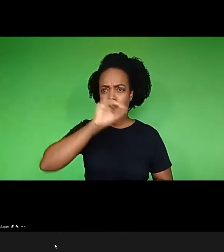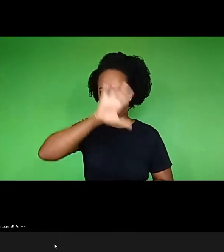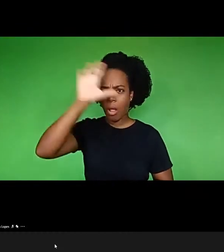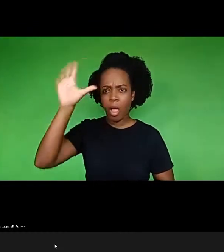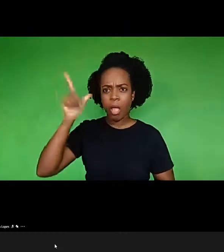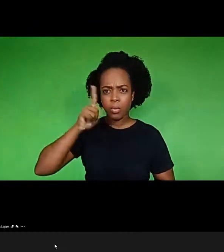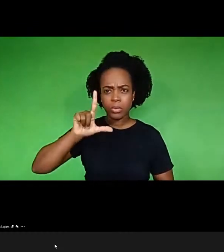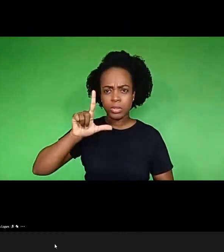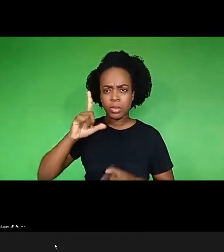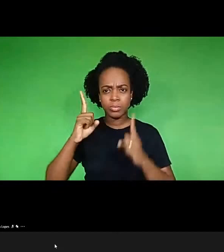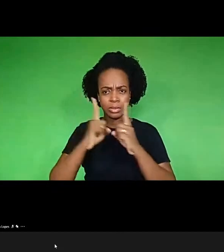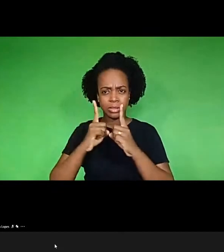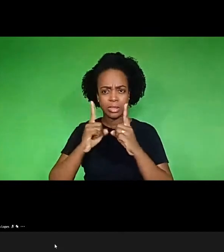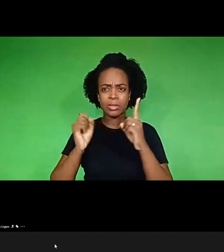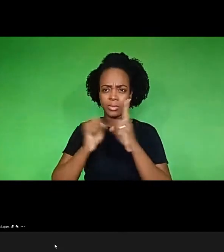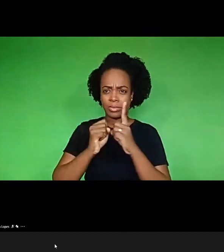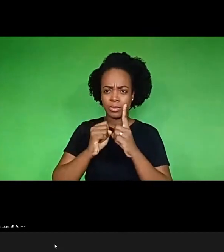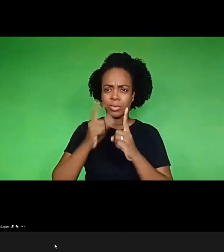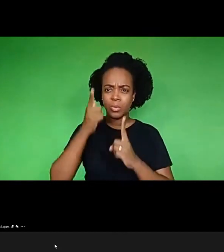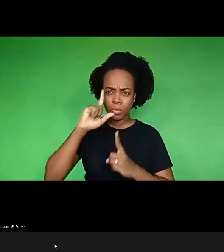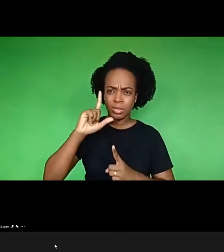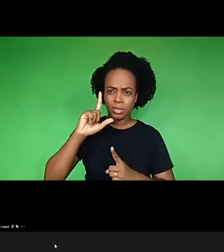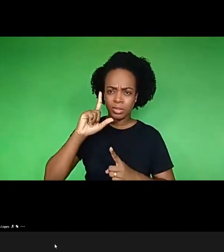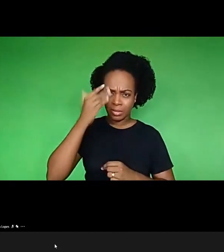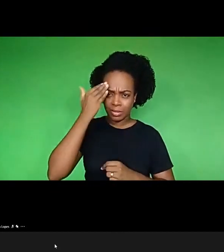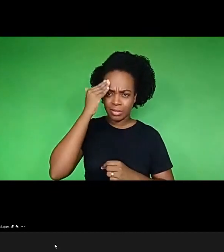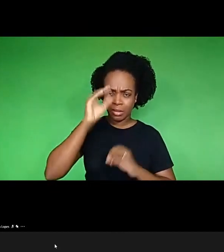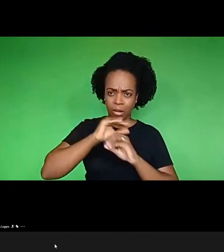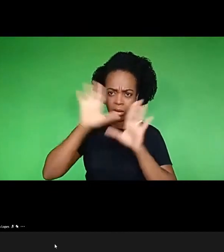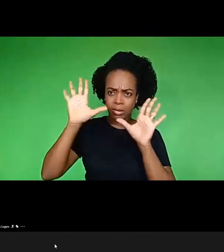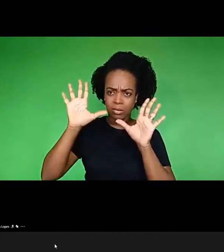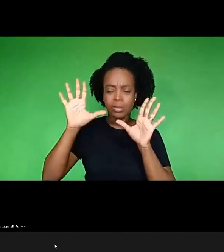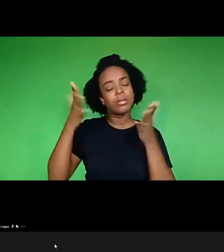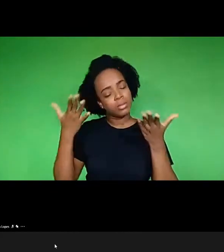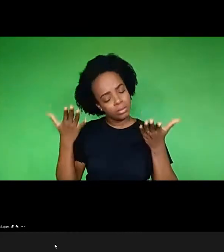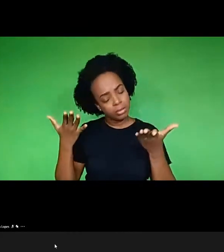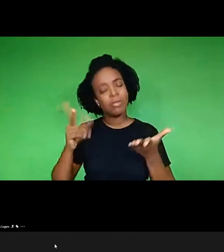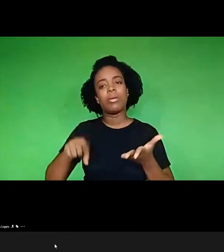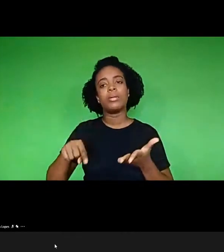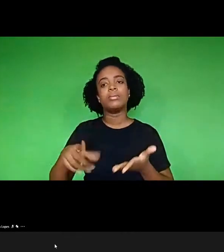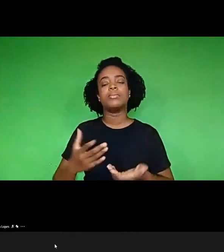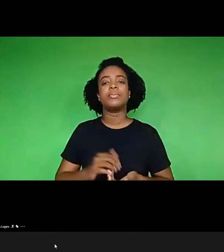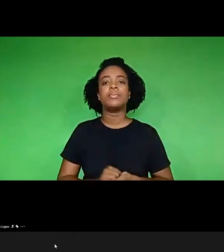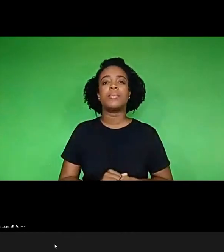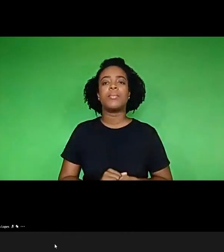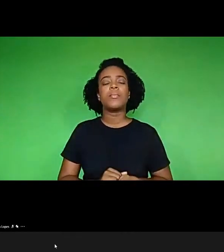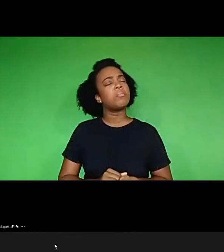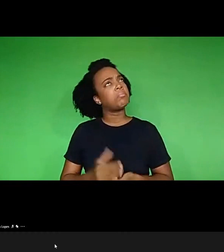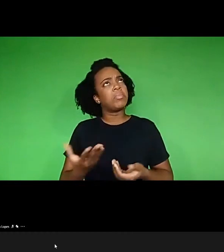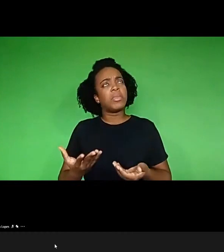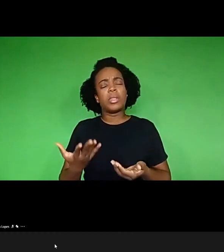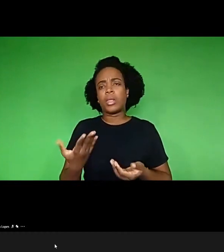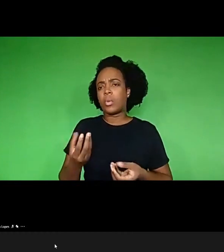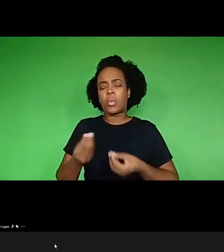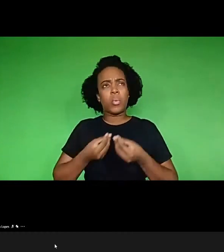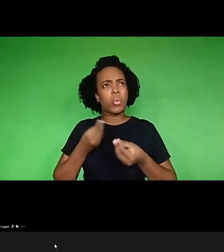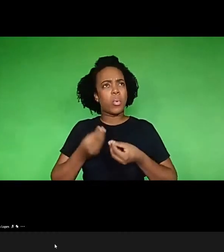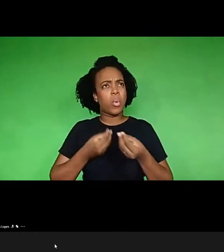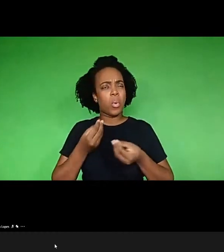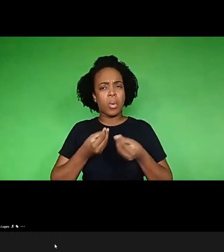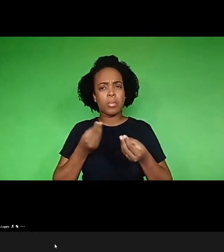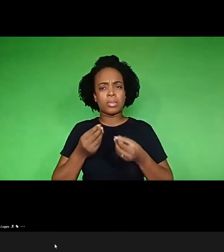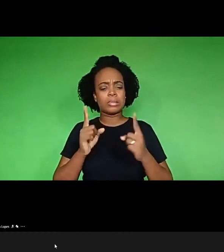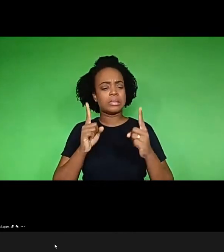síncrona e do assíncrono? Vai ser dessa forma. E, professor, como é que vai ser as aulas síncronas? Que